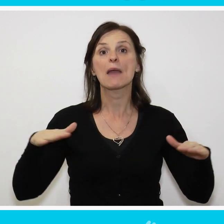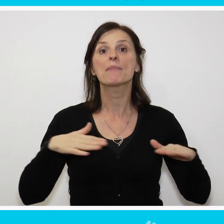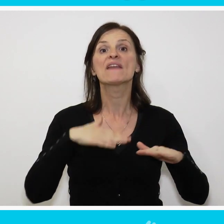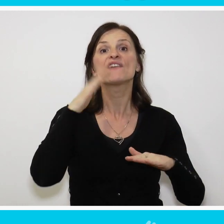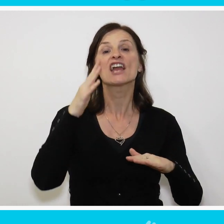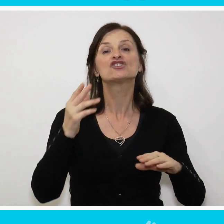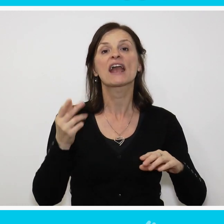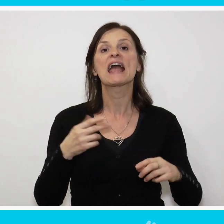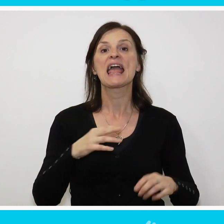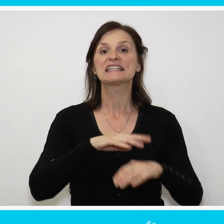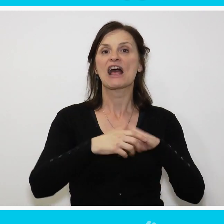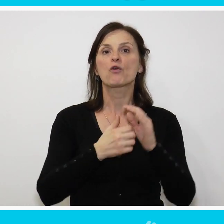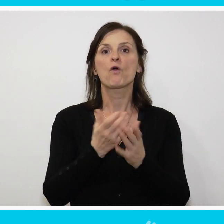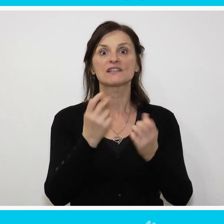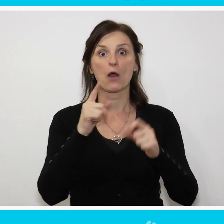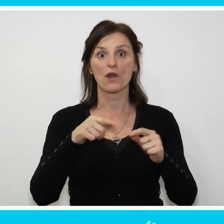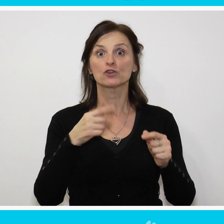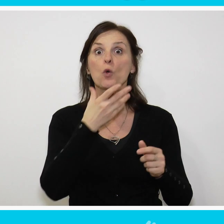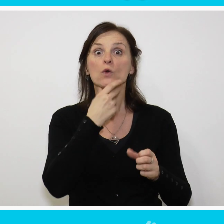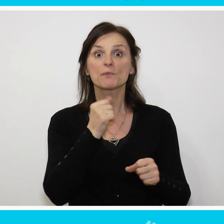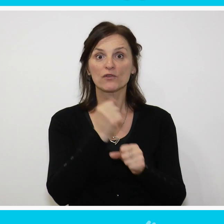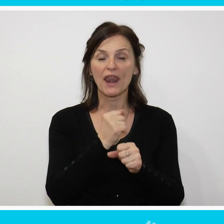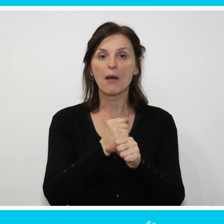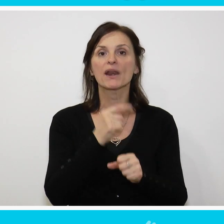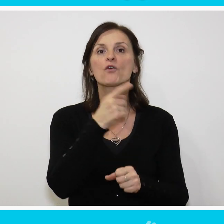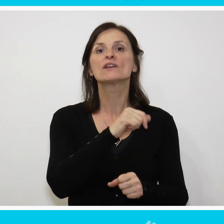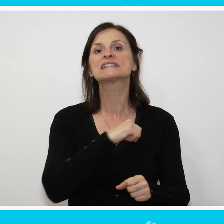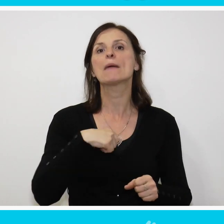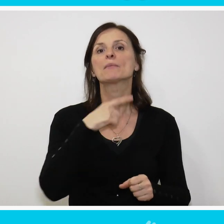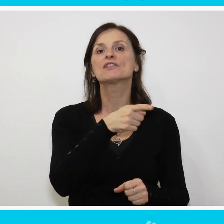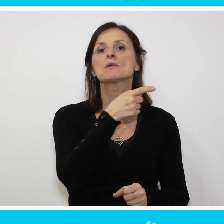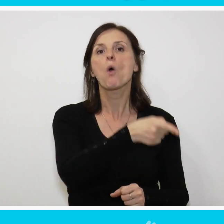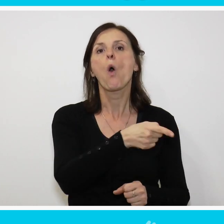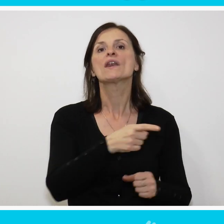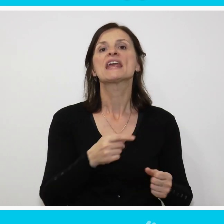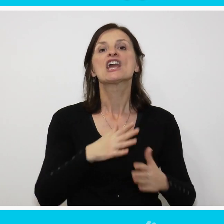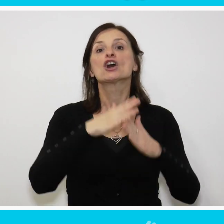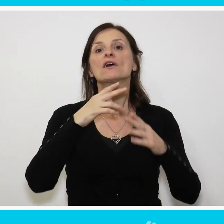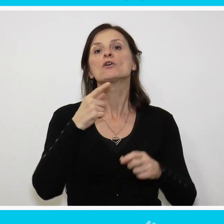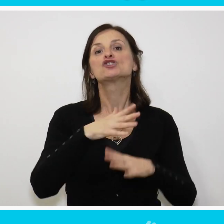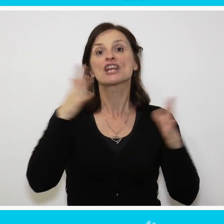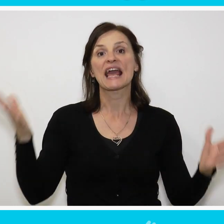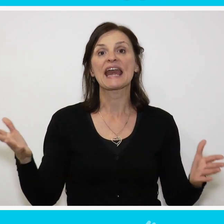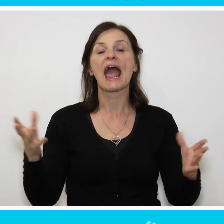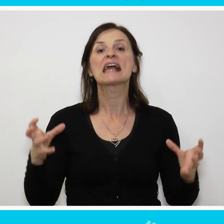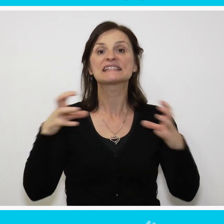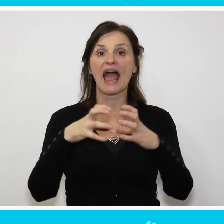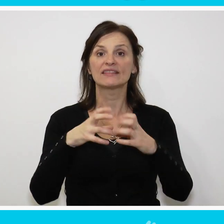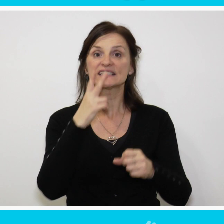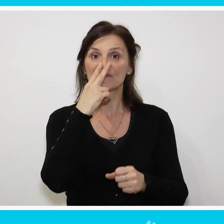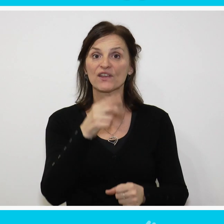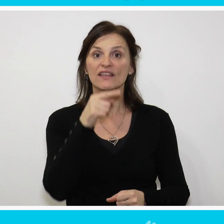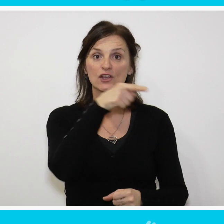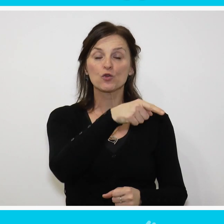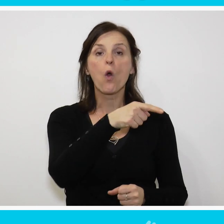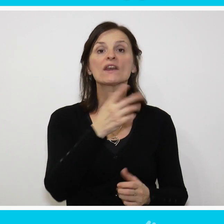veći je stepen njihovog zadovoljstva ako nešto uspeju da naprave i samim tim to implementiraju, šira zajednica